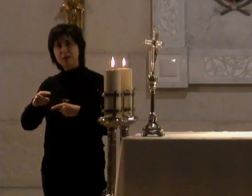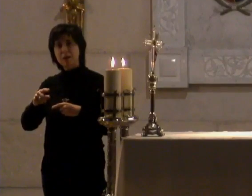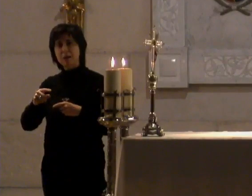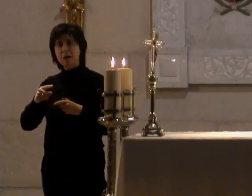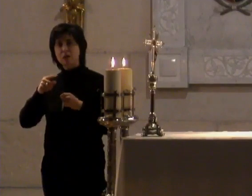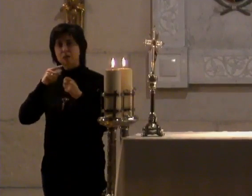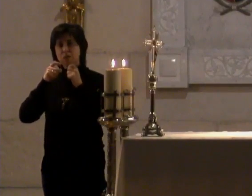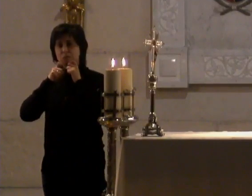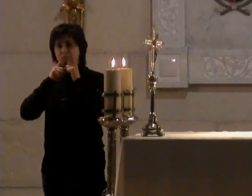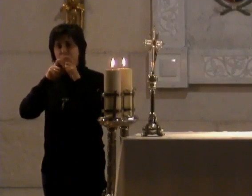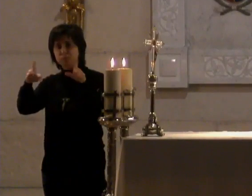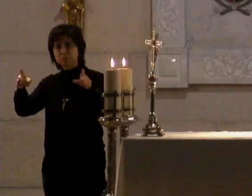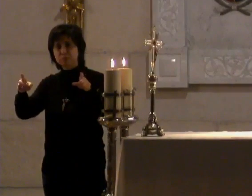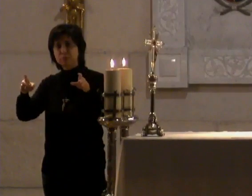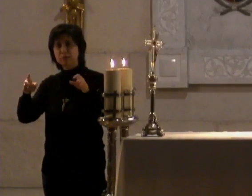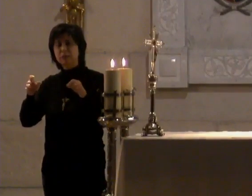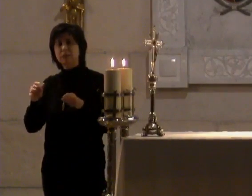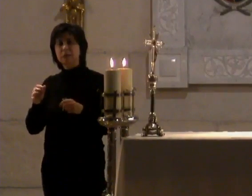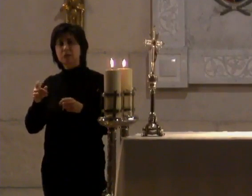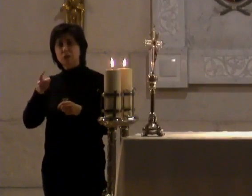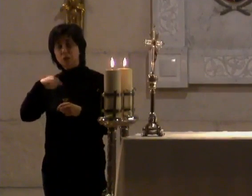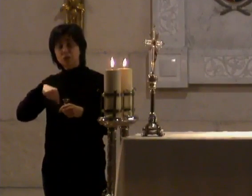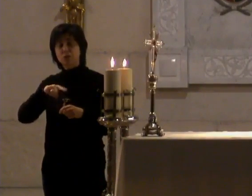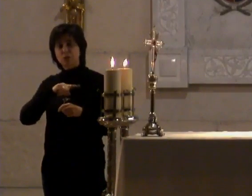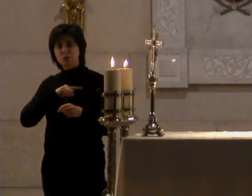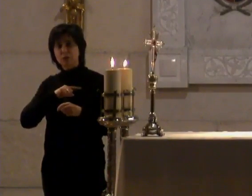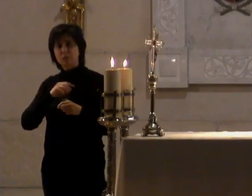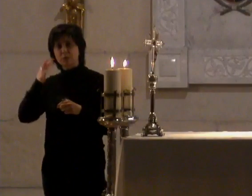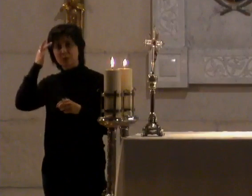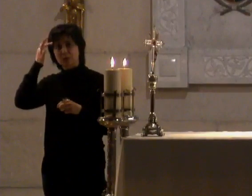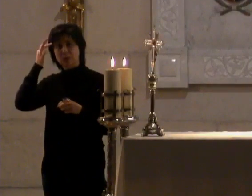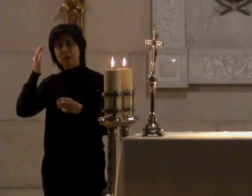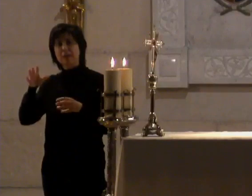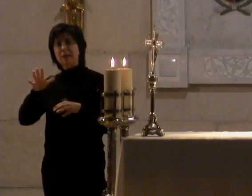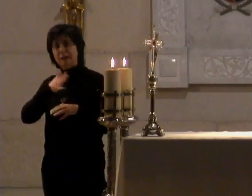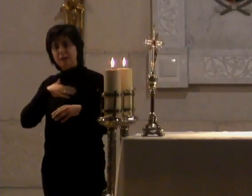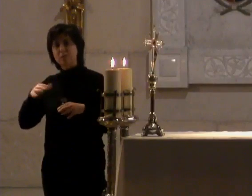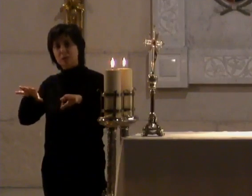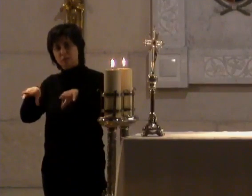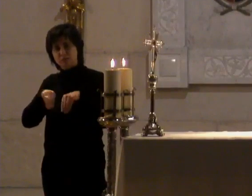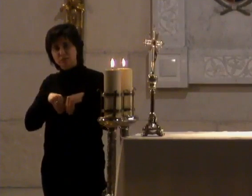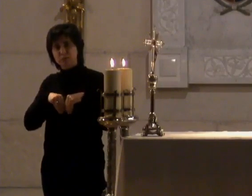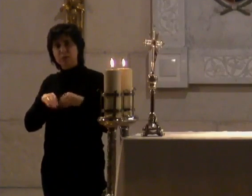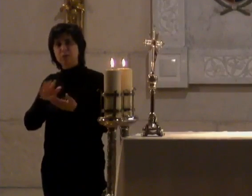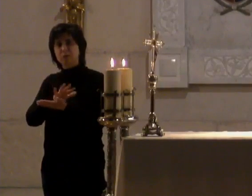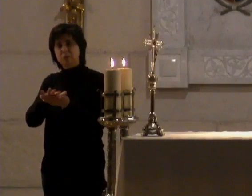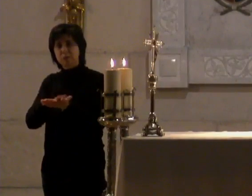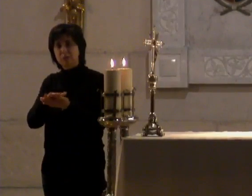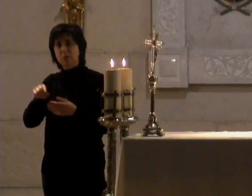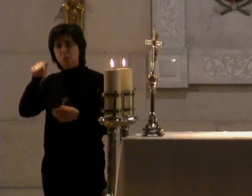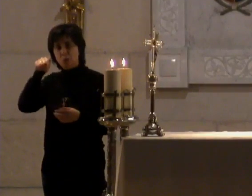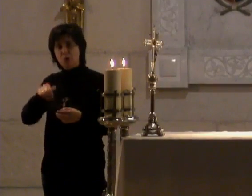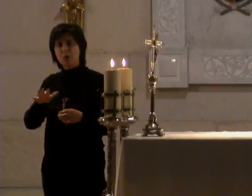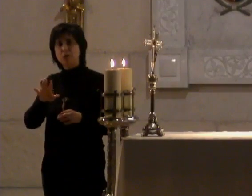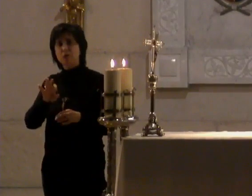envía su mensaje y nosotros lo queremos acoger. Nos ha hablado el Señor